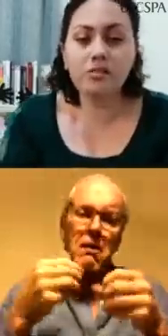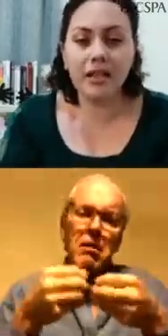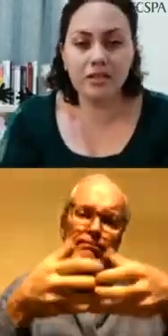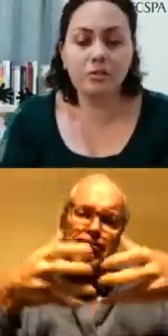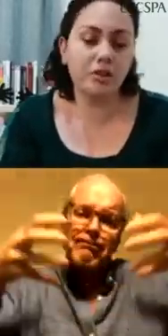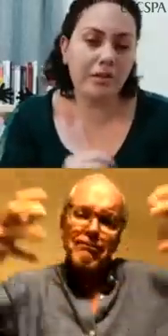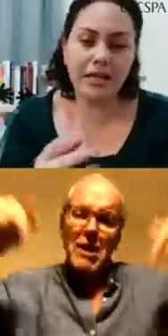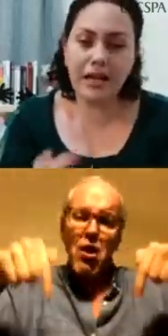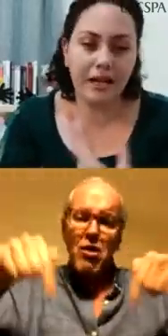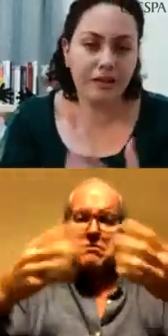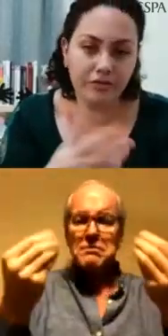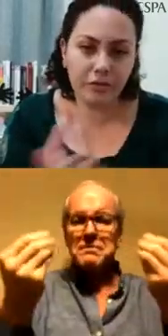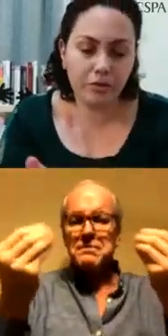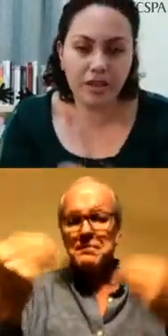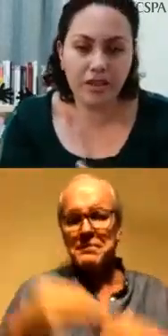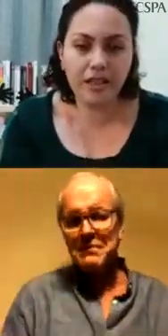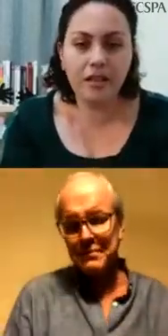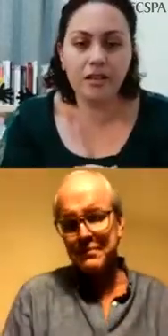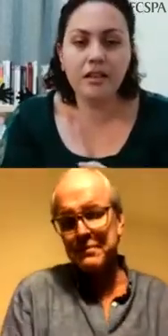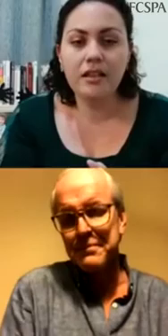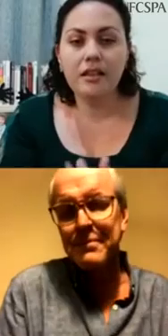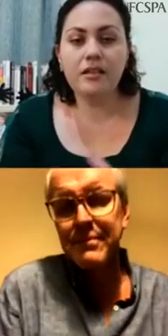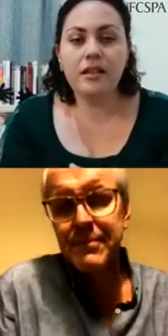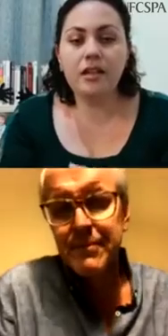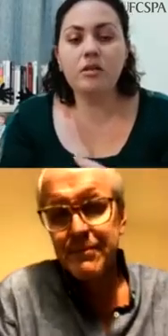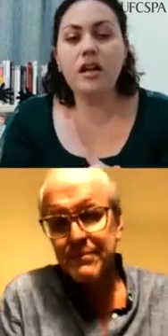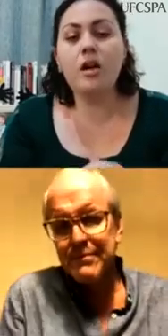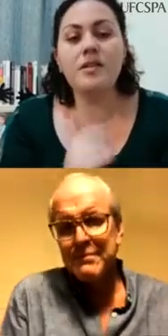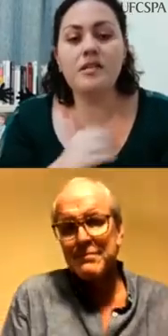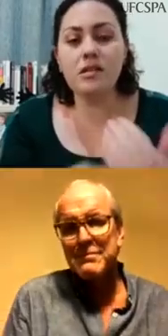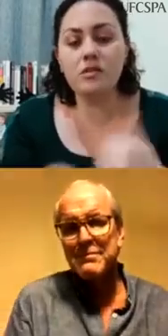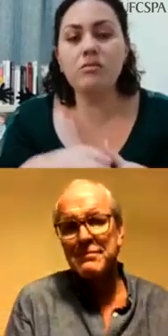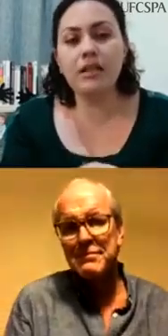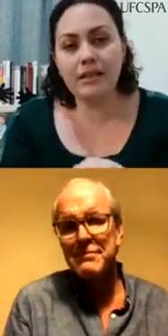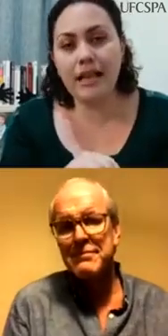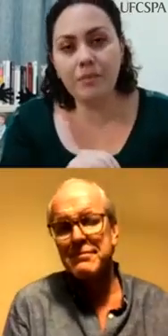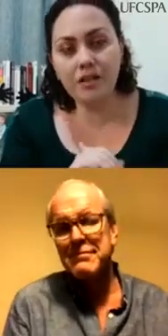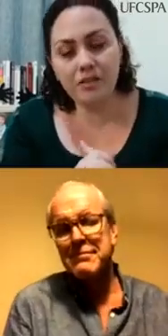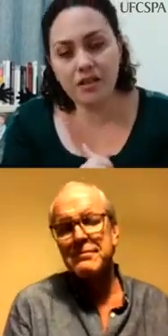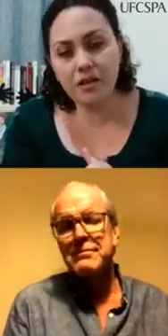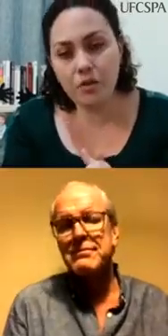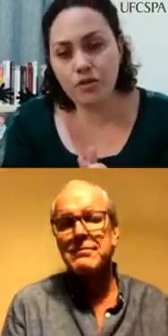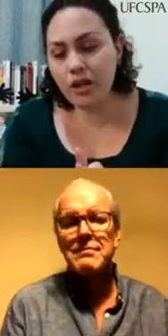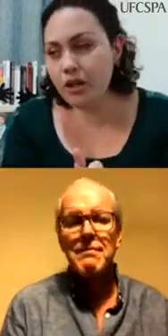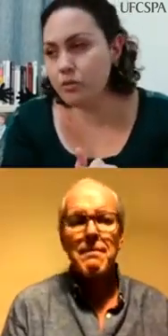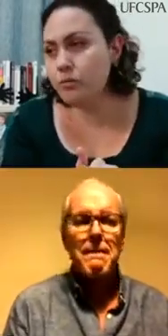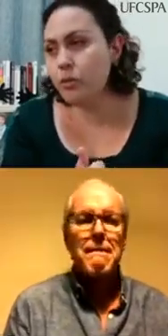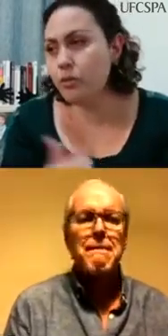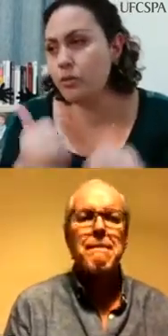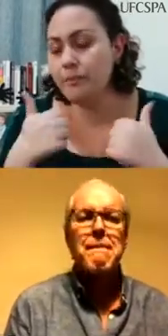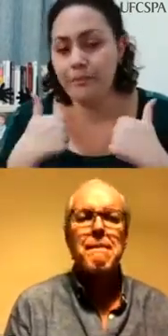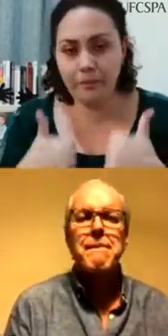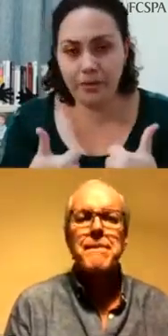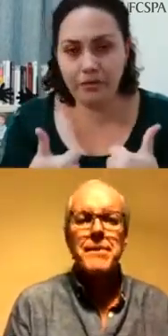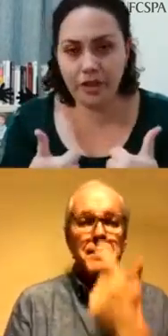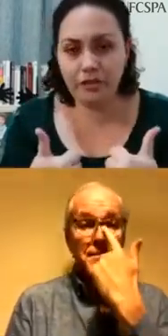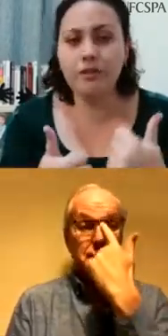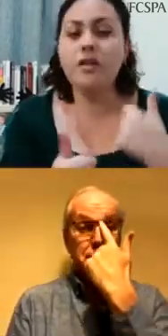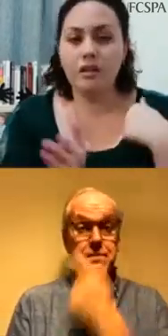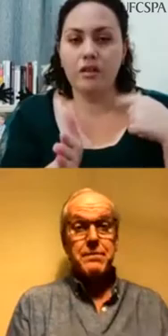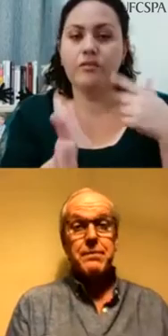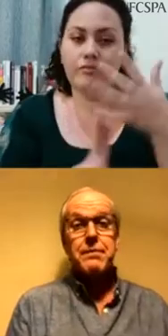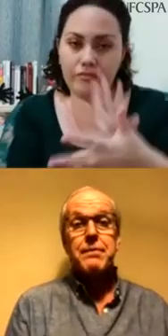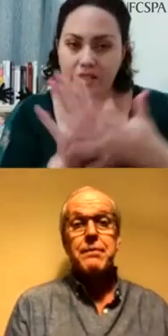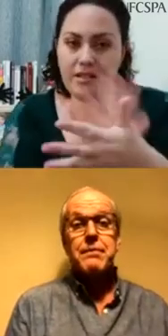em contato, poder marcar, enfim, poder ir naquele local. Mas isso, na pandemia, tem modificado um pouco. Perfeito.